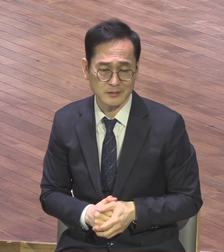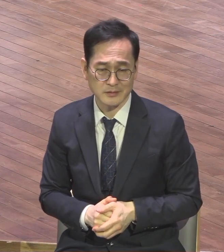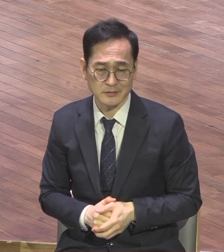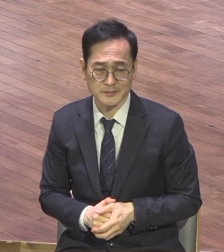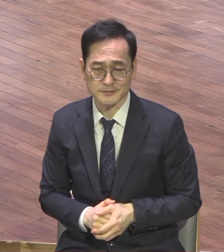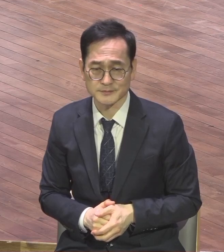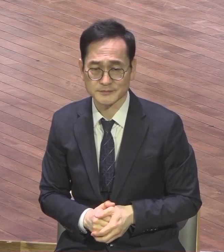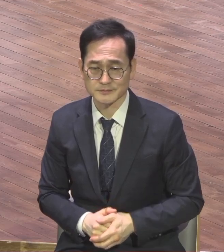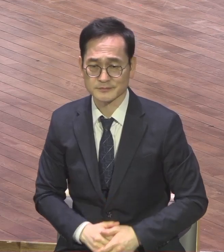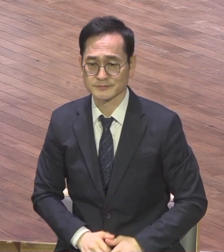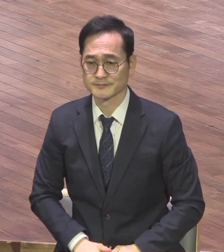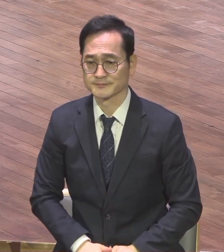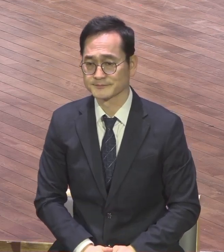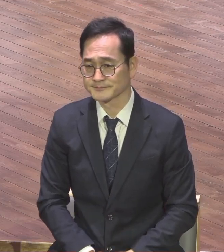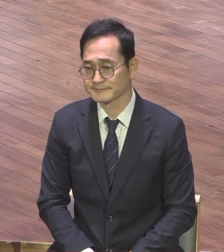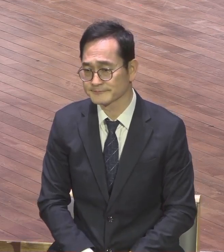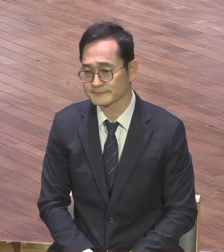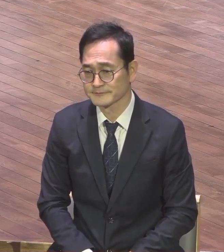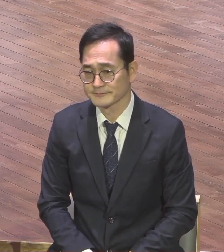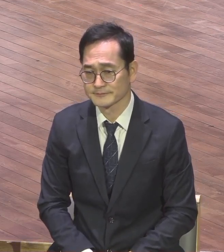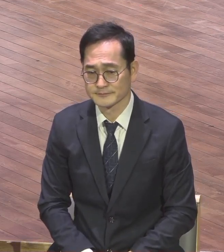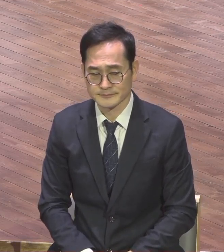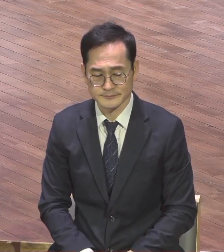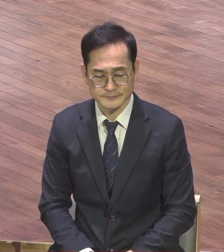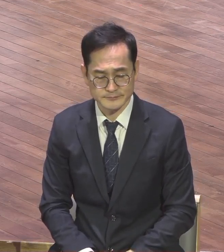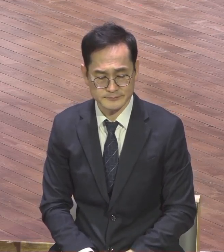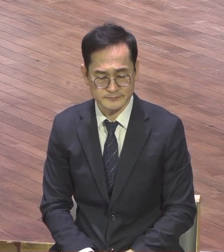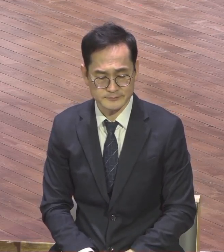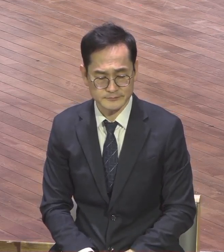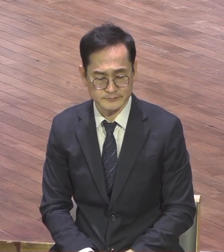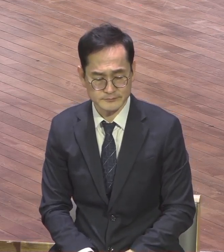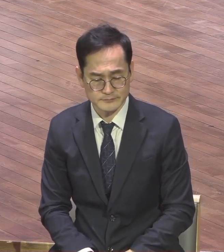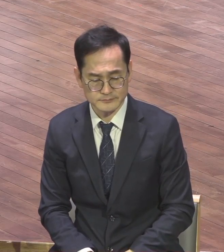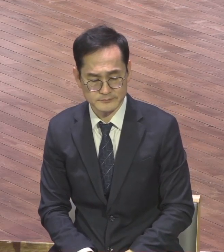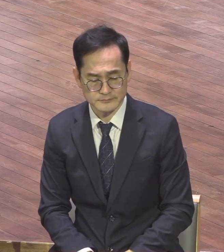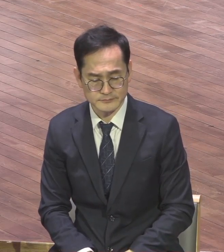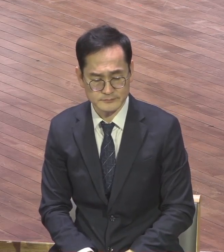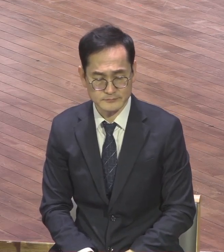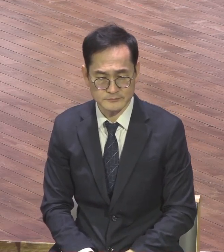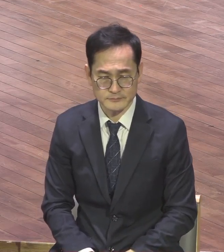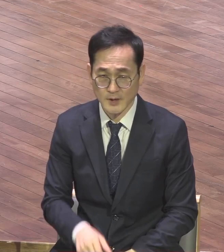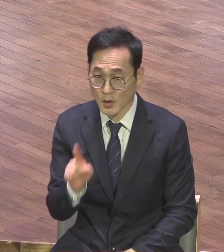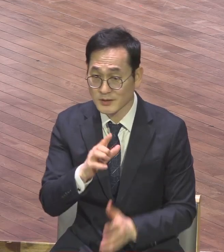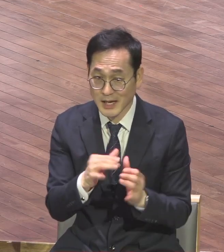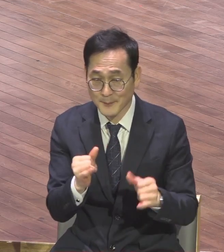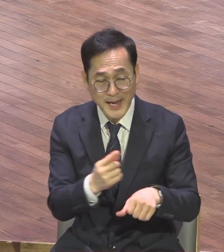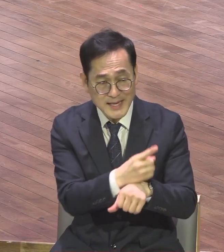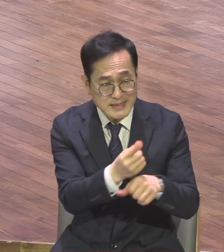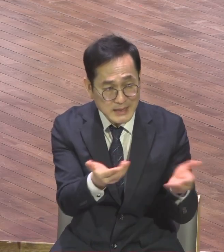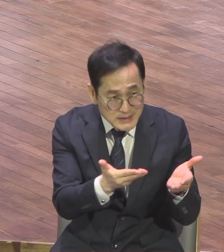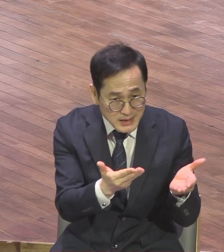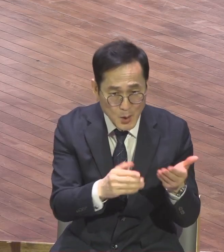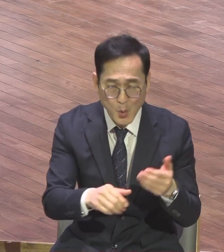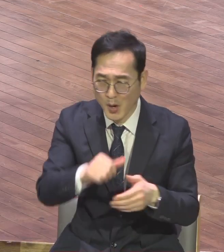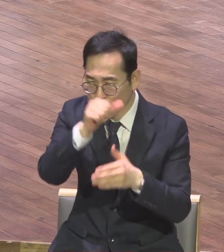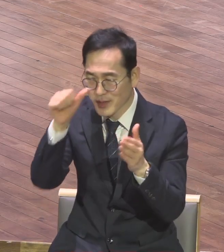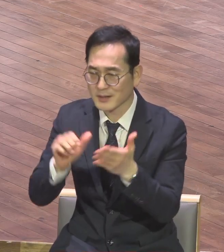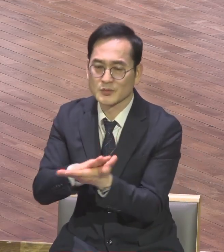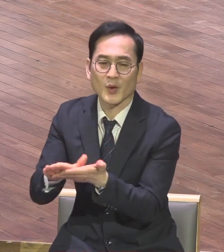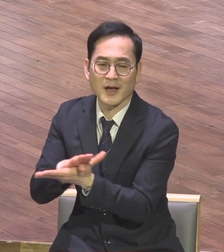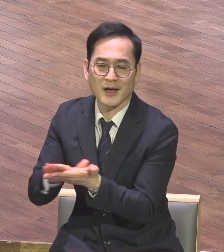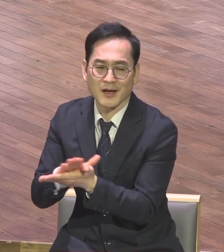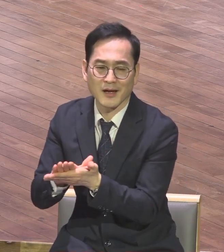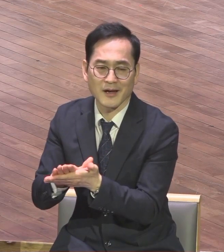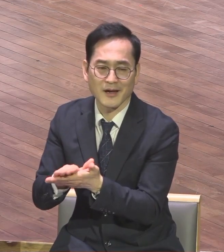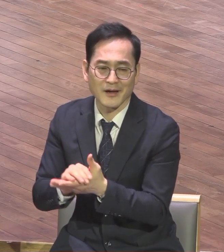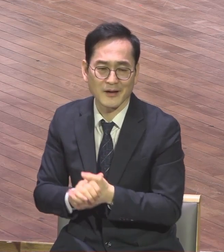어떤 사람은요 오전에 잠깐 한 시간 갔다고 평생 놀러 다녀요. 어떤 사람 아침부터